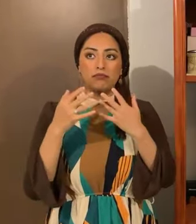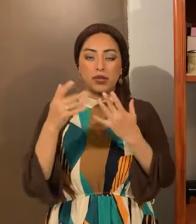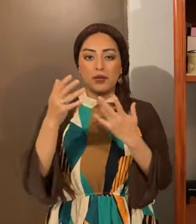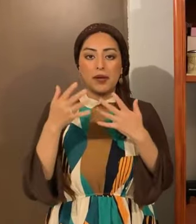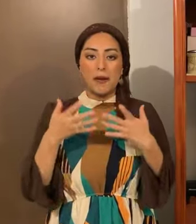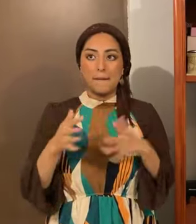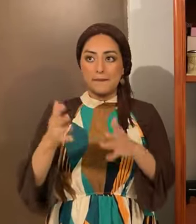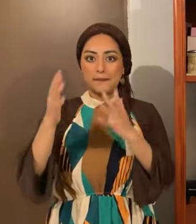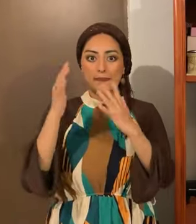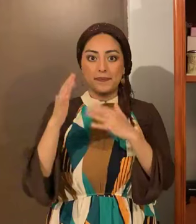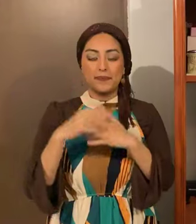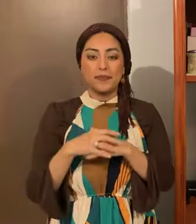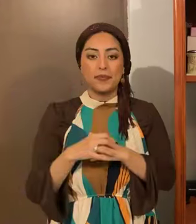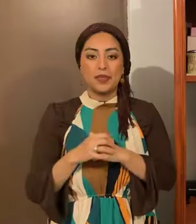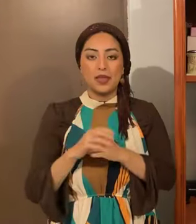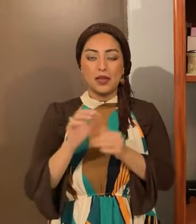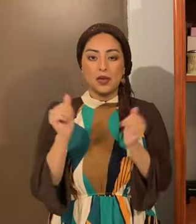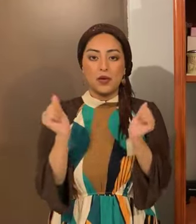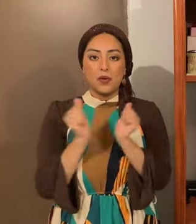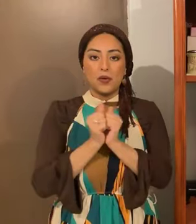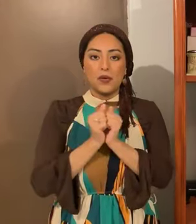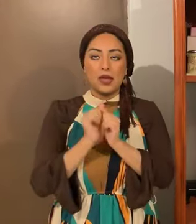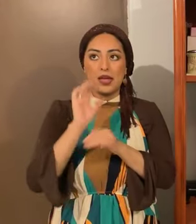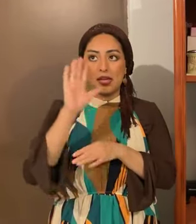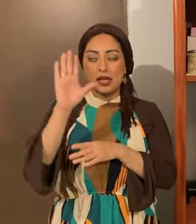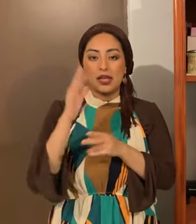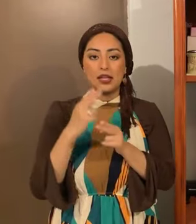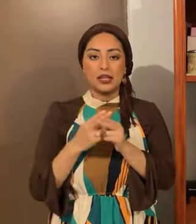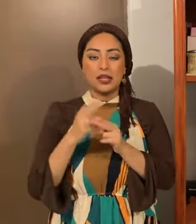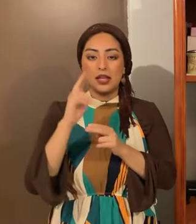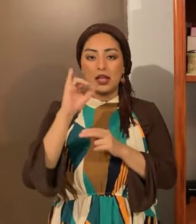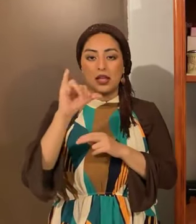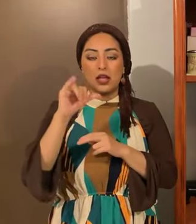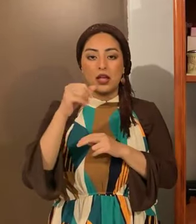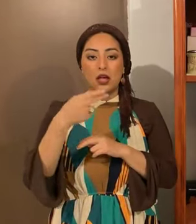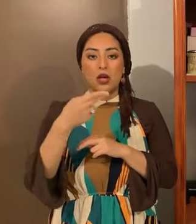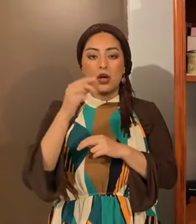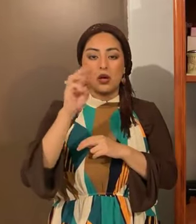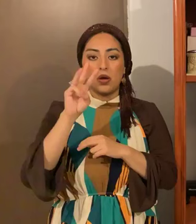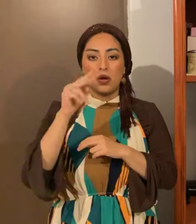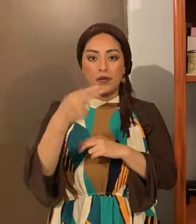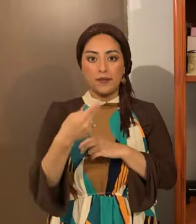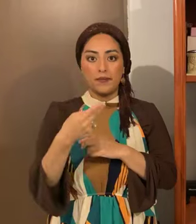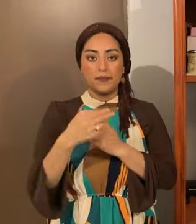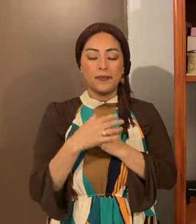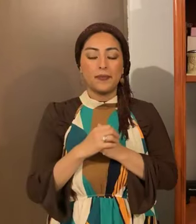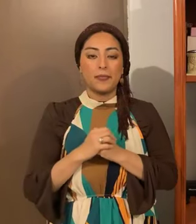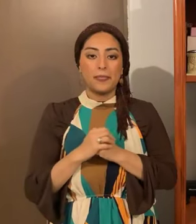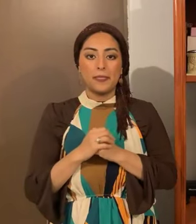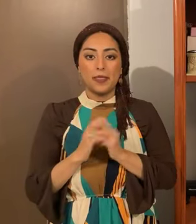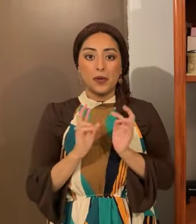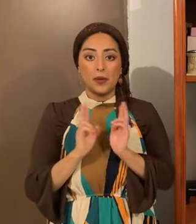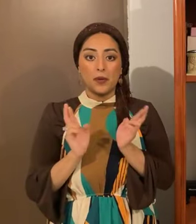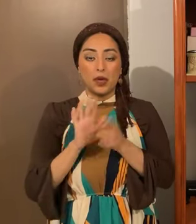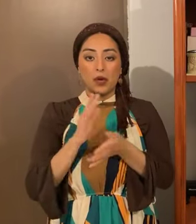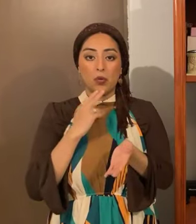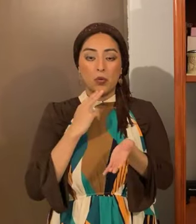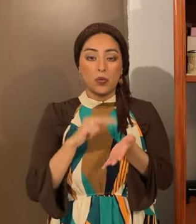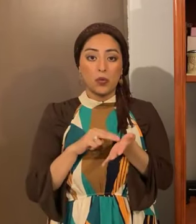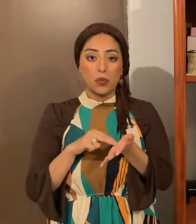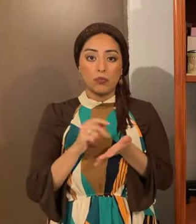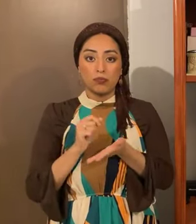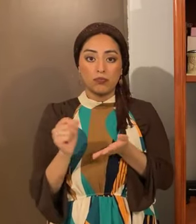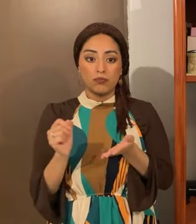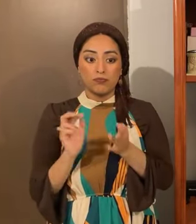adorarle al Abacadosh en su nombre, Yahweh, ese es su nombre, ¿sí? Entonces, ya que tengan sus cosas,